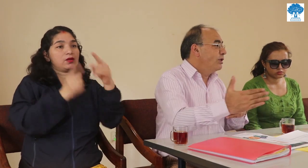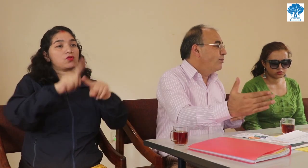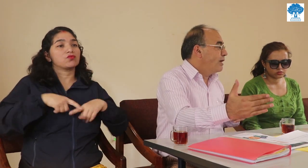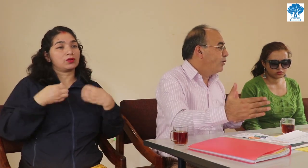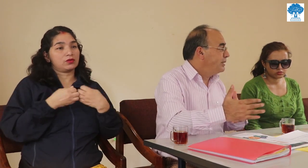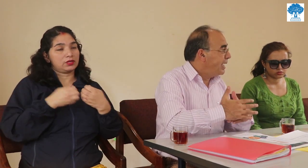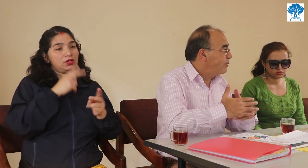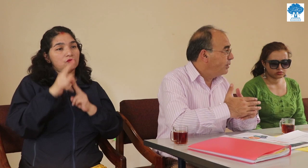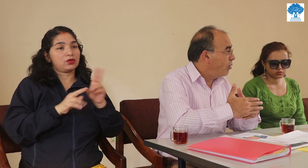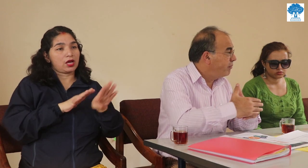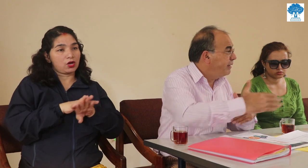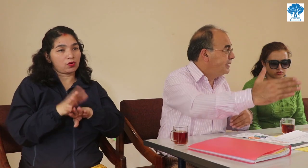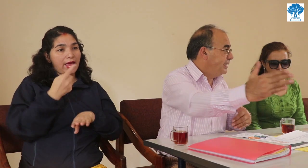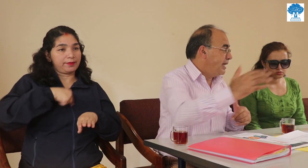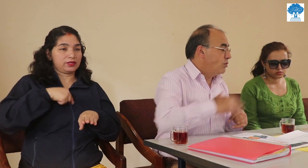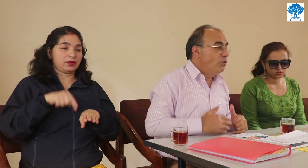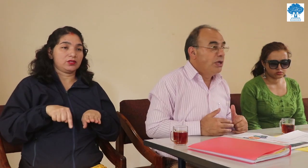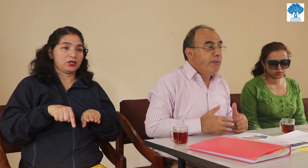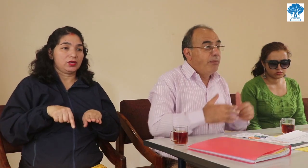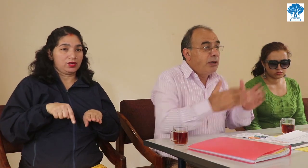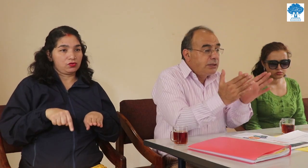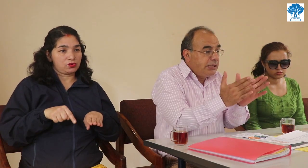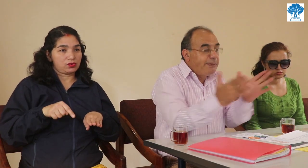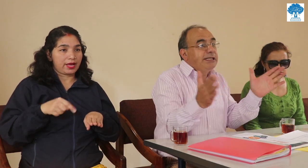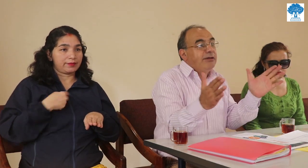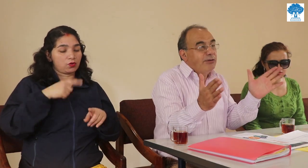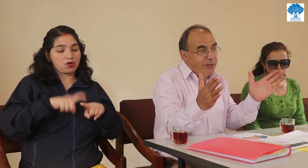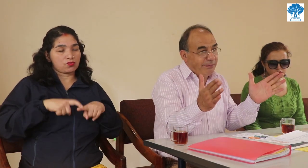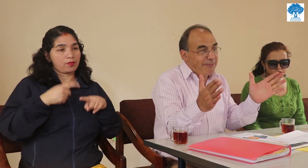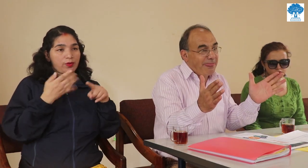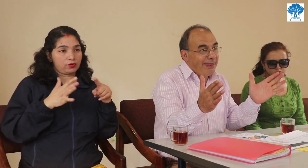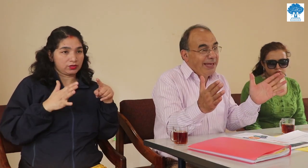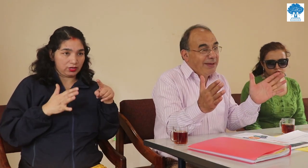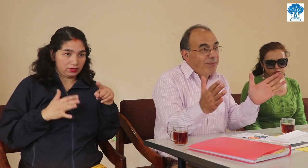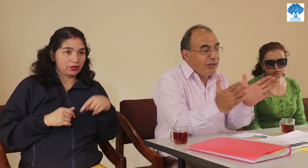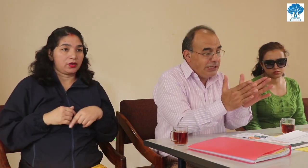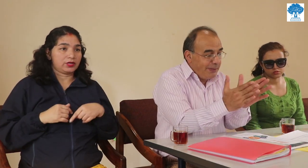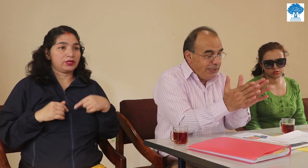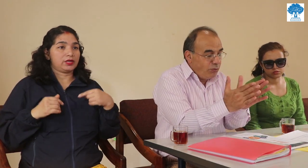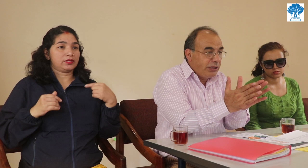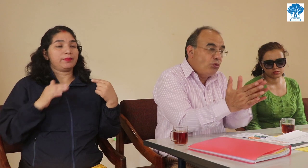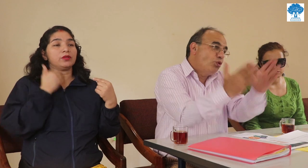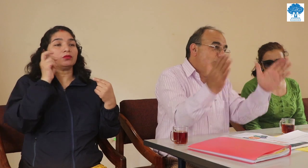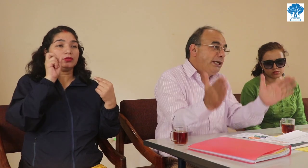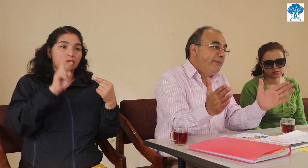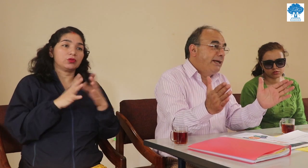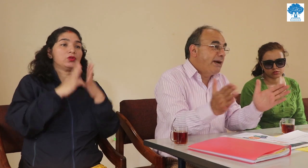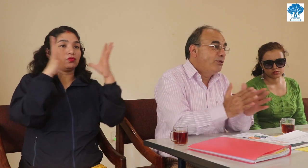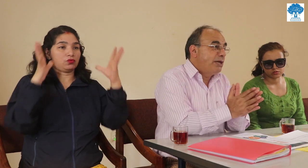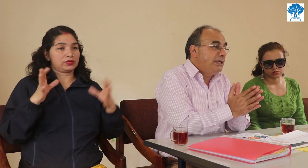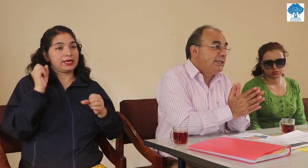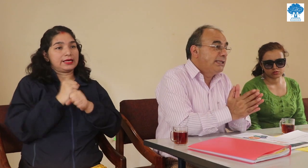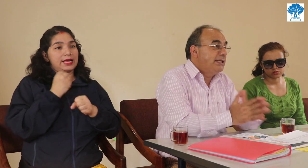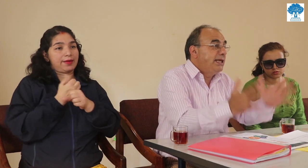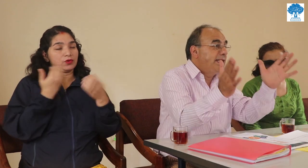प्रेग्नेन्सी रोक्ने कुराहरू अझै हाम्रो चाहिँ यो अनफिनिस एजेन्डा हो. बर्थ स्पेसिङ गर्नु पऱ्यो. बर्थ स्पेसिङको यत्रो ठुलो चाहिँ हामीले